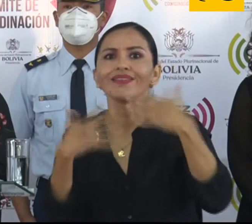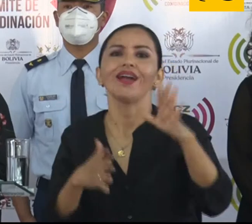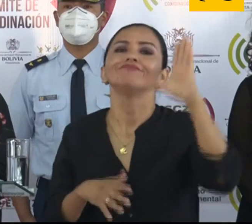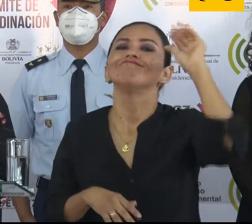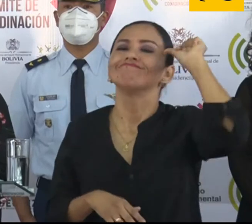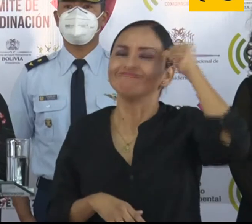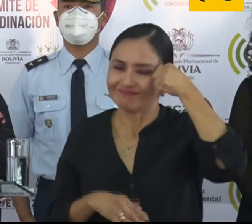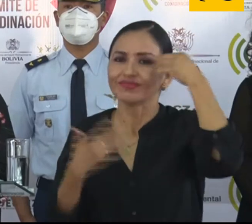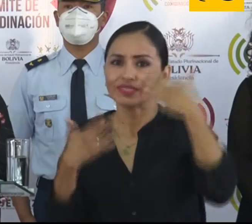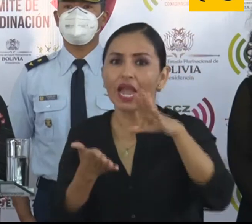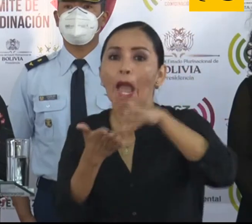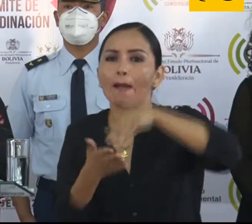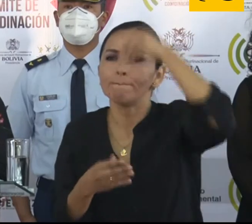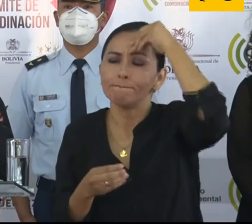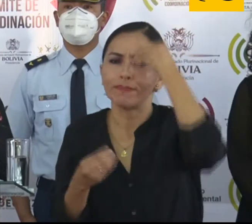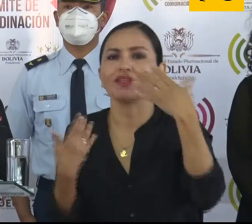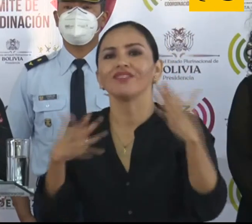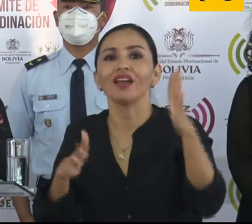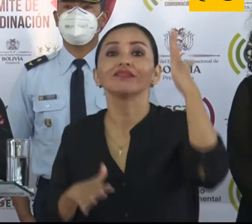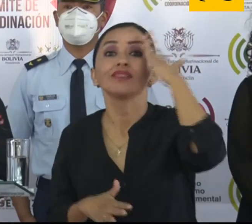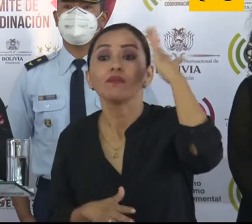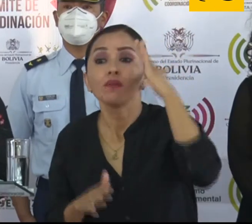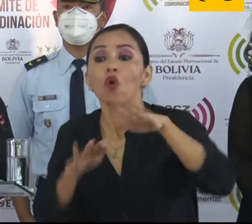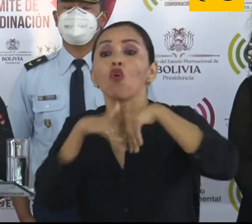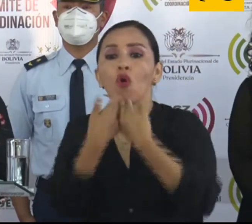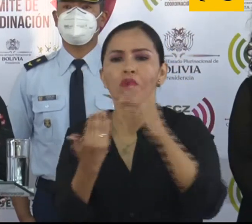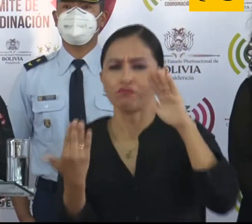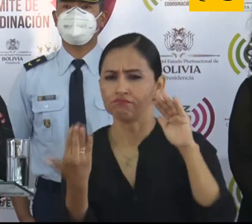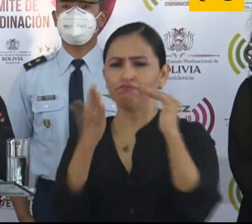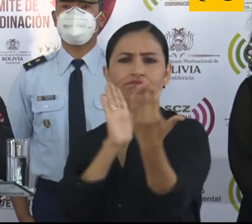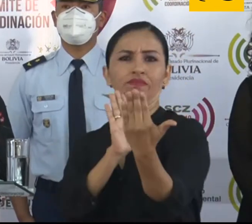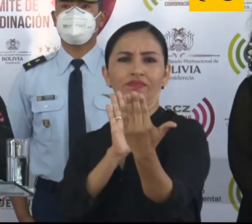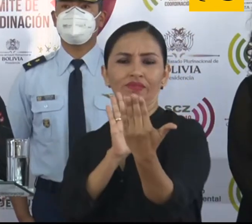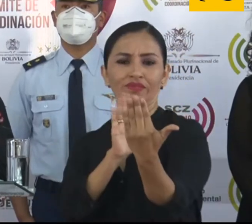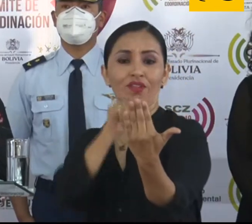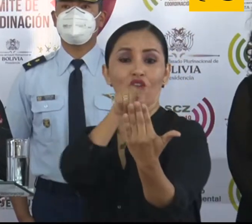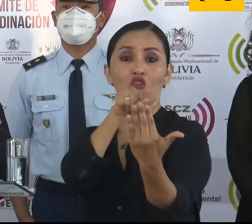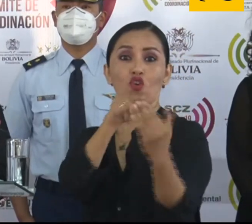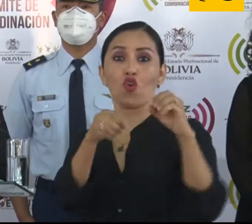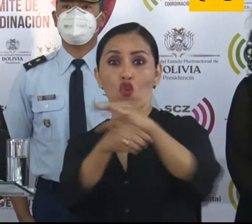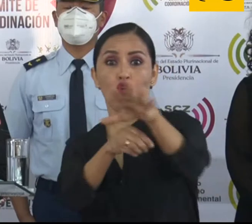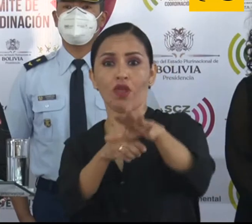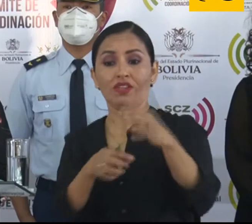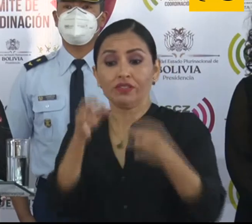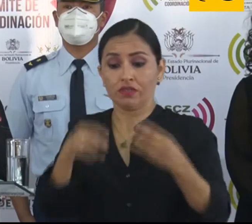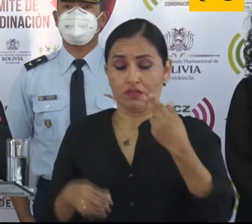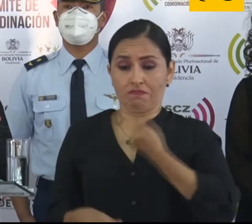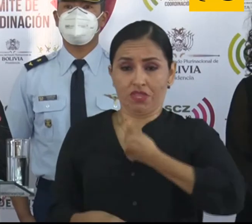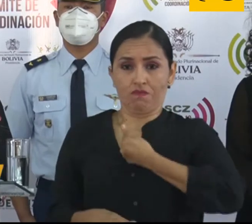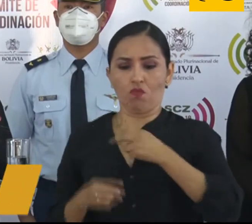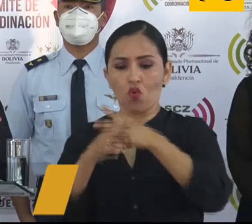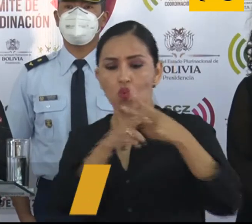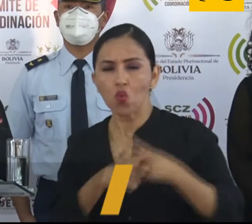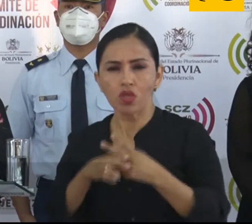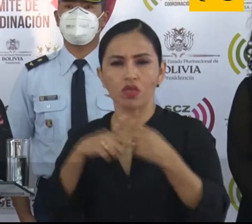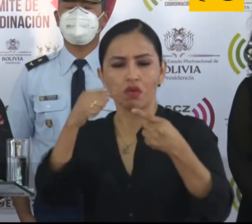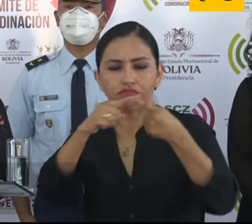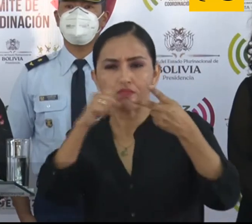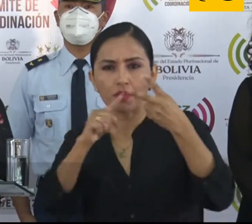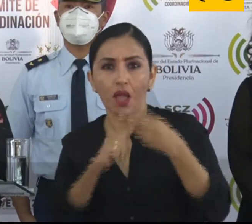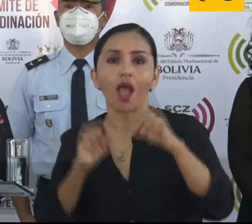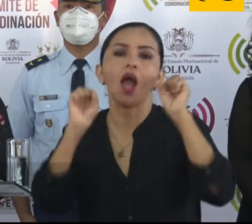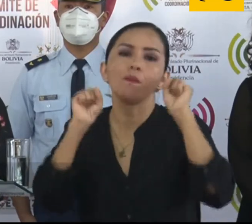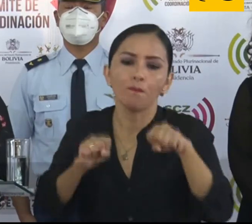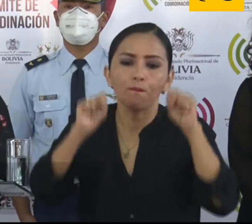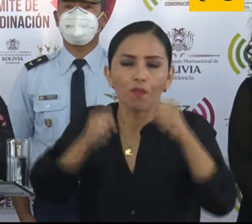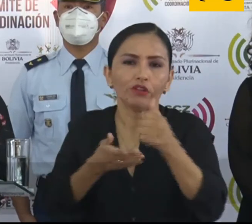hemos aprendido muchísimo de cómo podemos enfrentarlo. Y si nosotros tenemos los cuidados básicos, nos vamos a